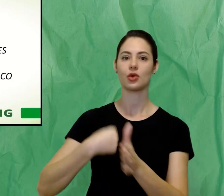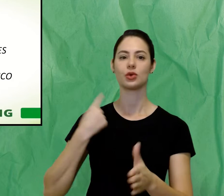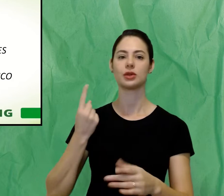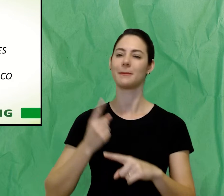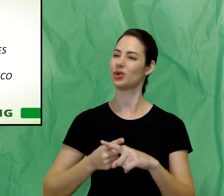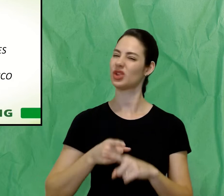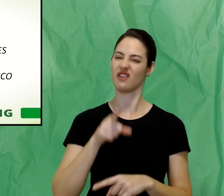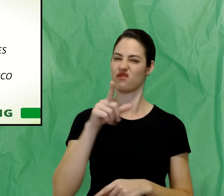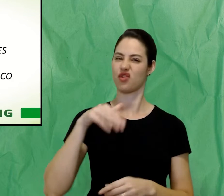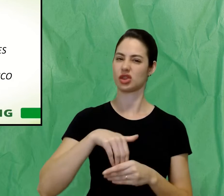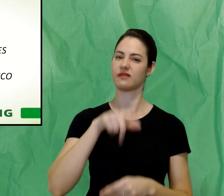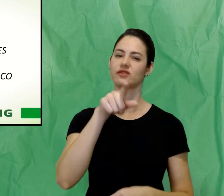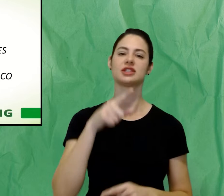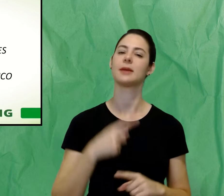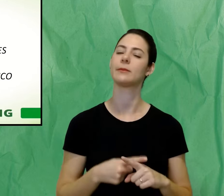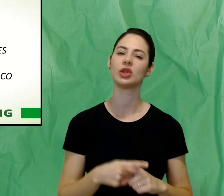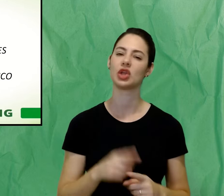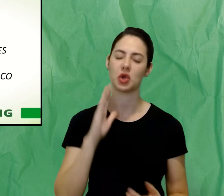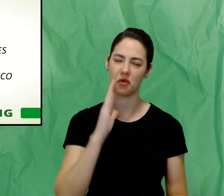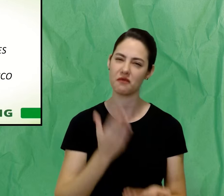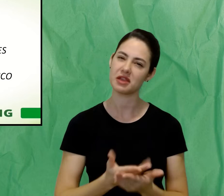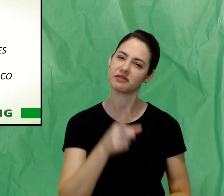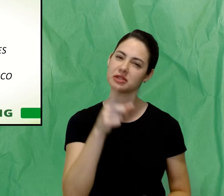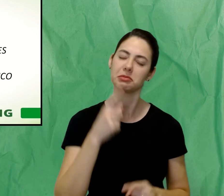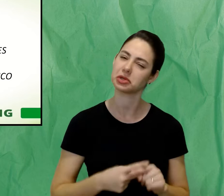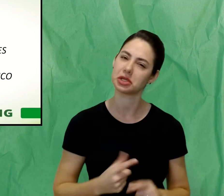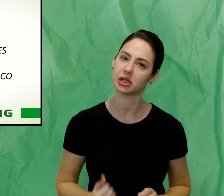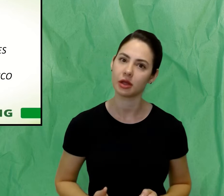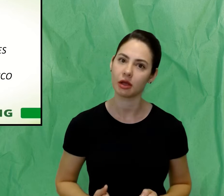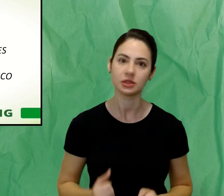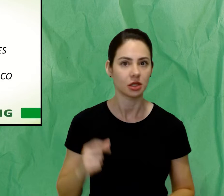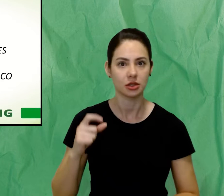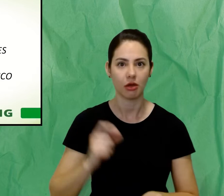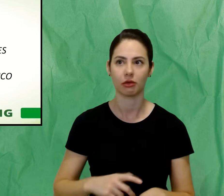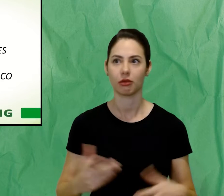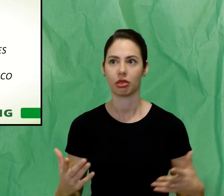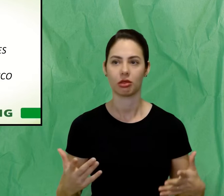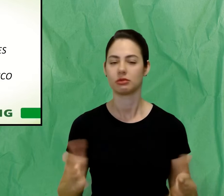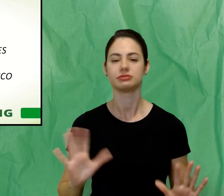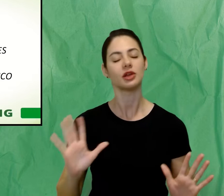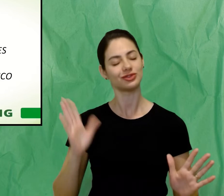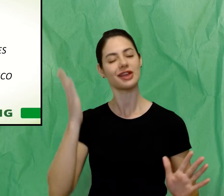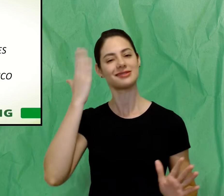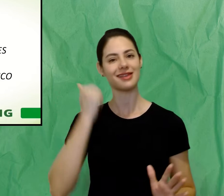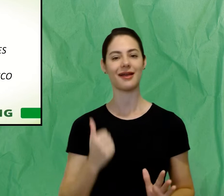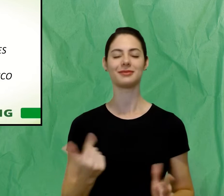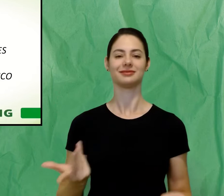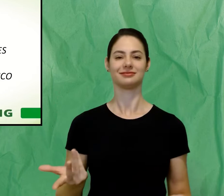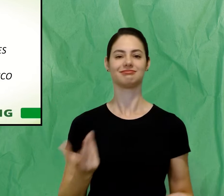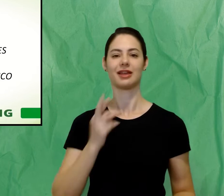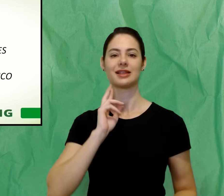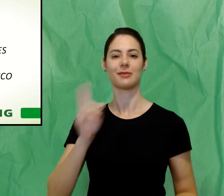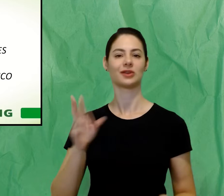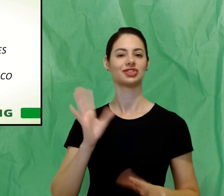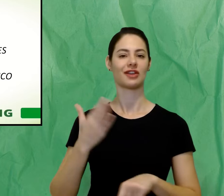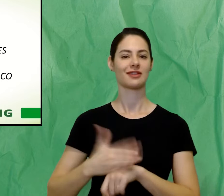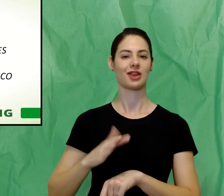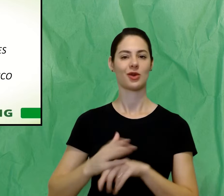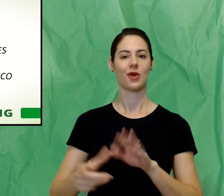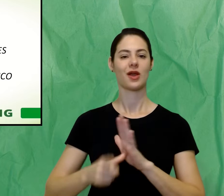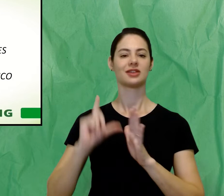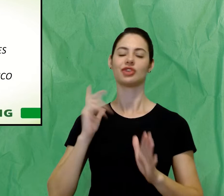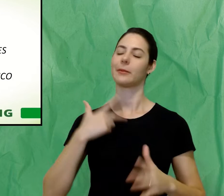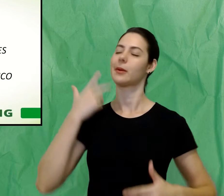pergunte por que devemos votar em você, por que devemos confiar em você, e de bate-pronto você já não gagueje e